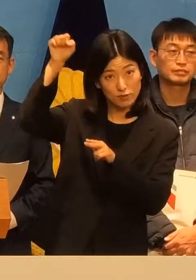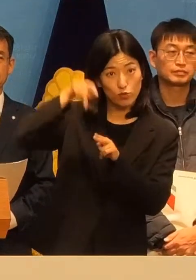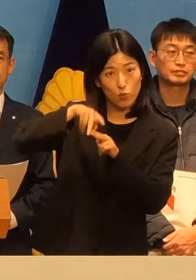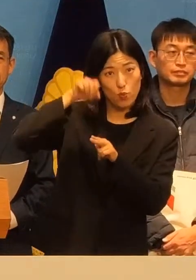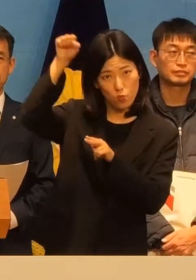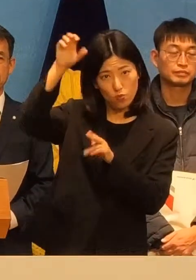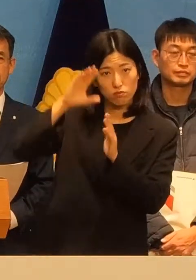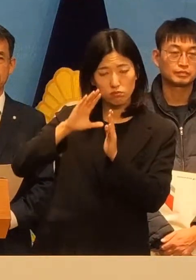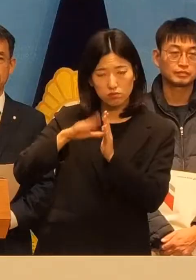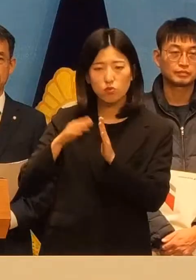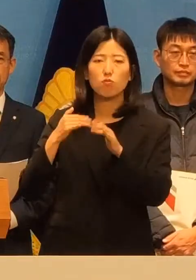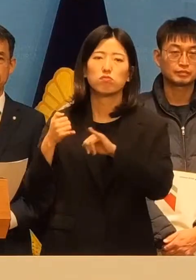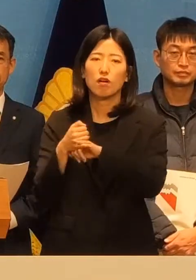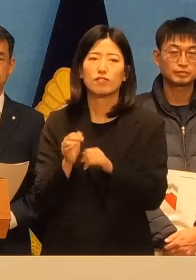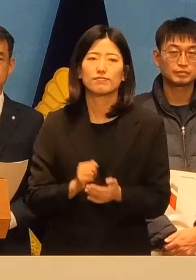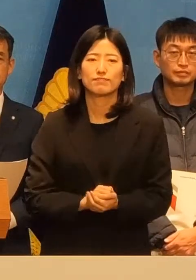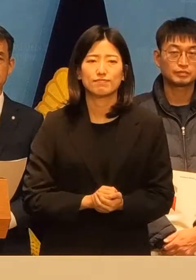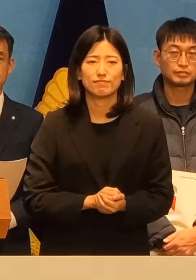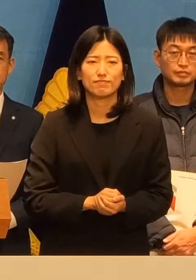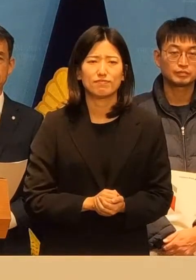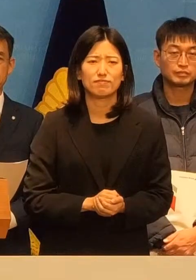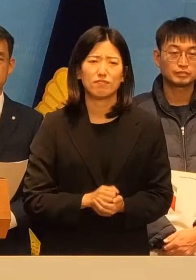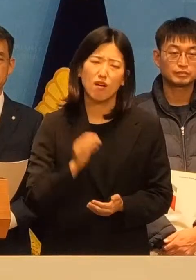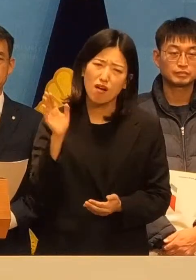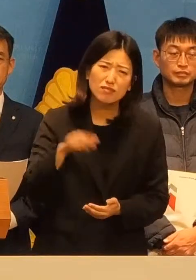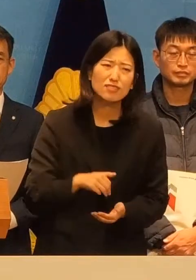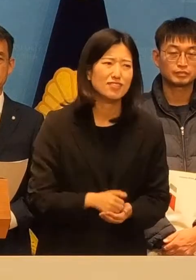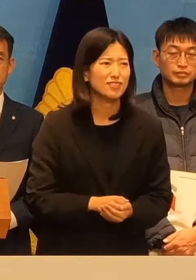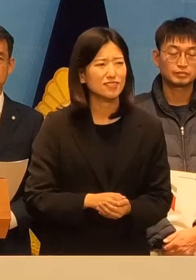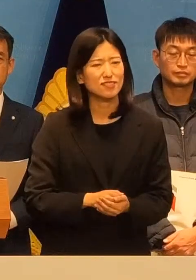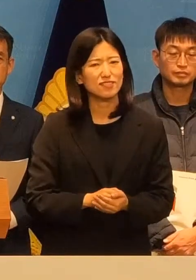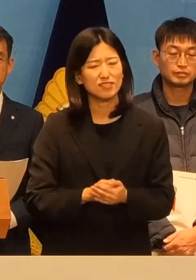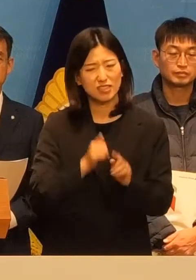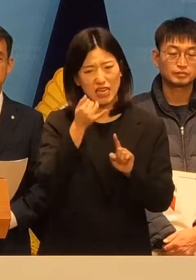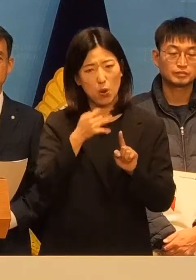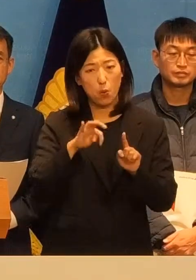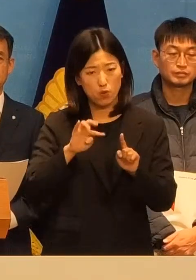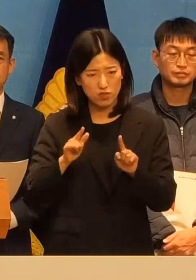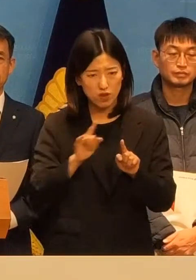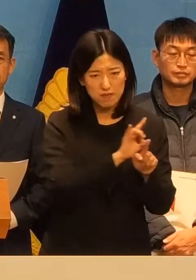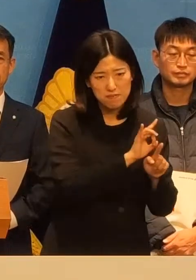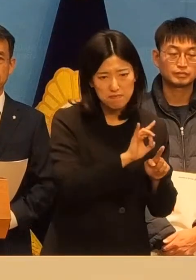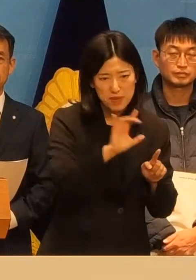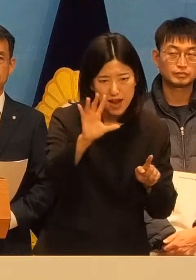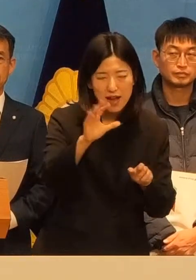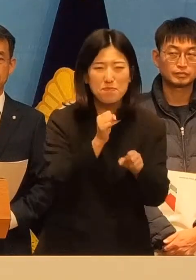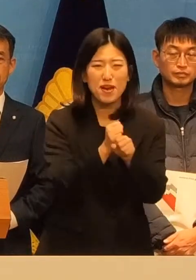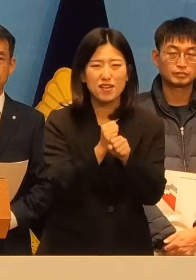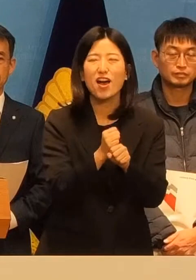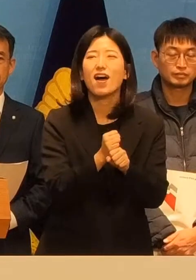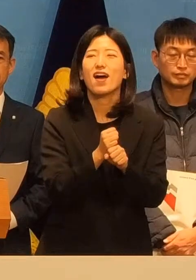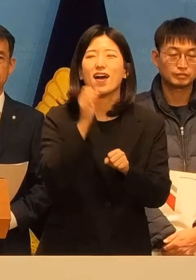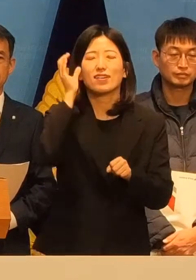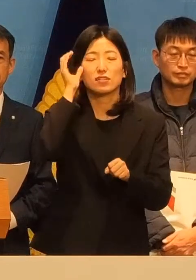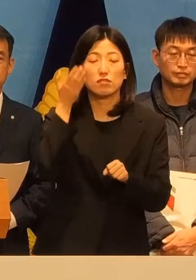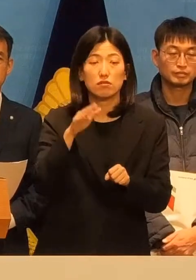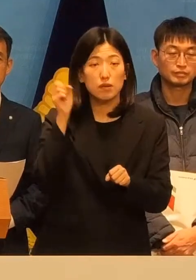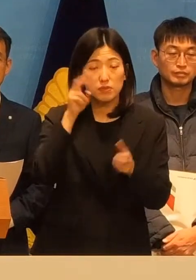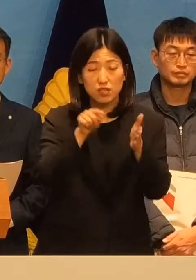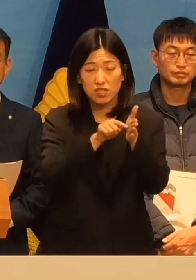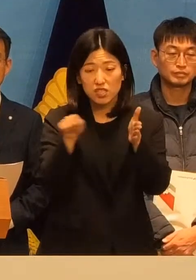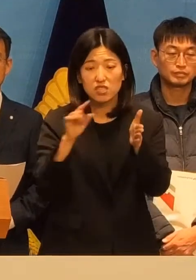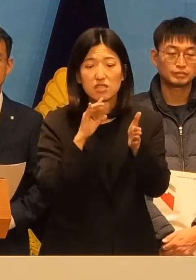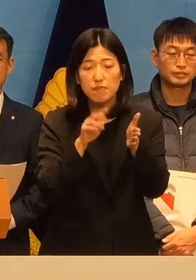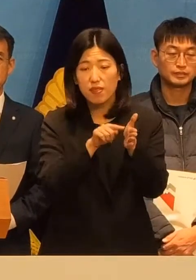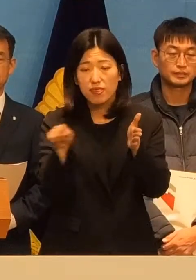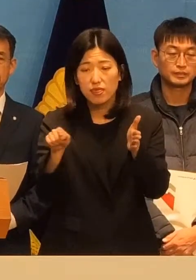내세웠던 증차에 대한 부분이 변질된 채 정부의 대응의 소식을 듣고 저희는 개인적으로 분노하고 있습니다.